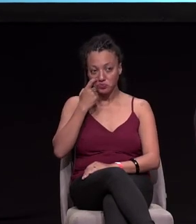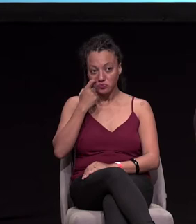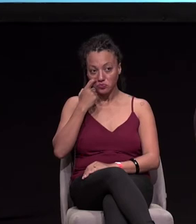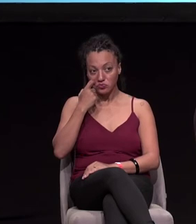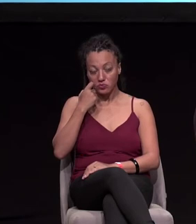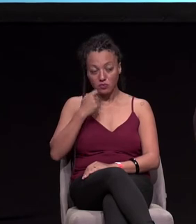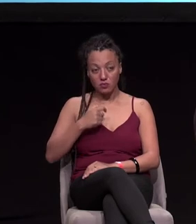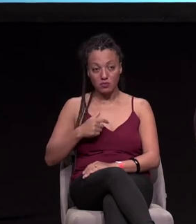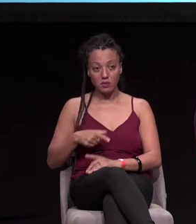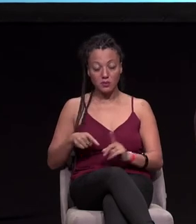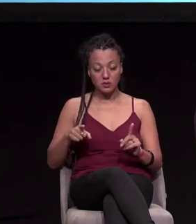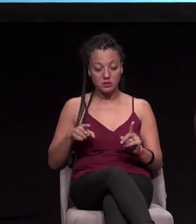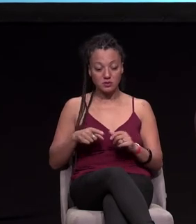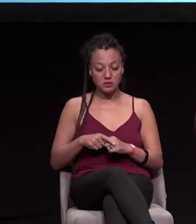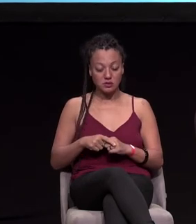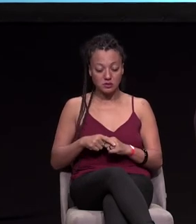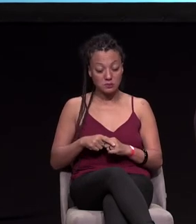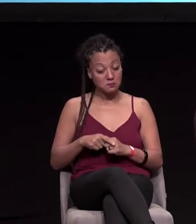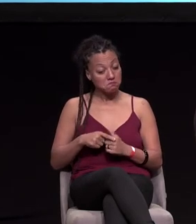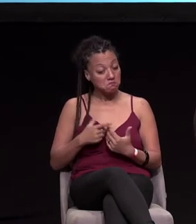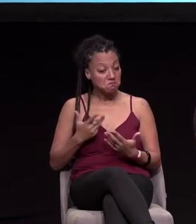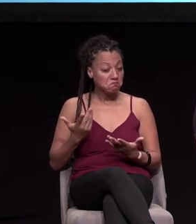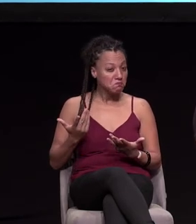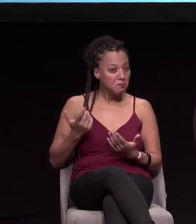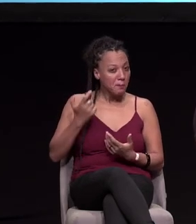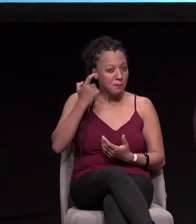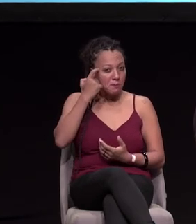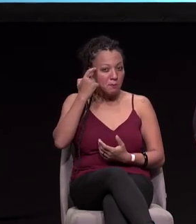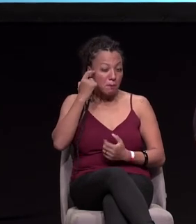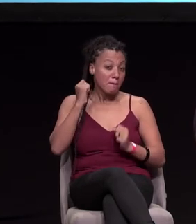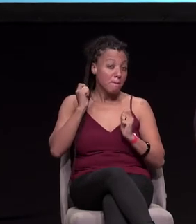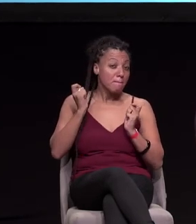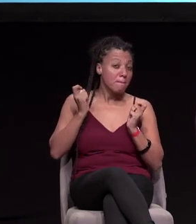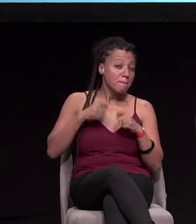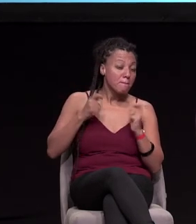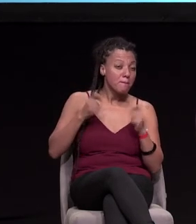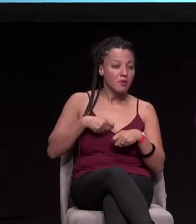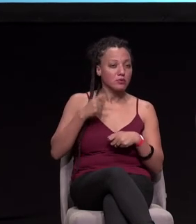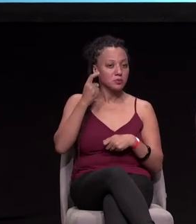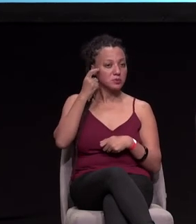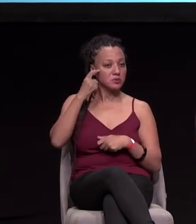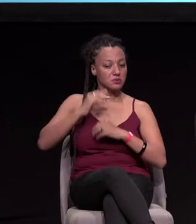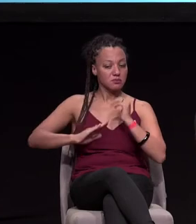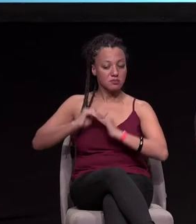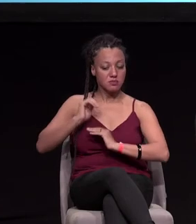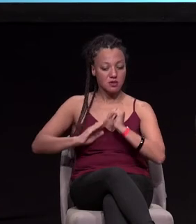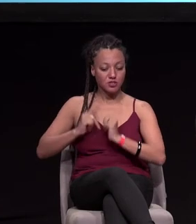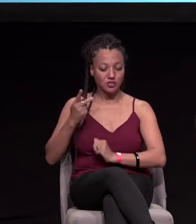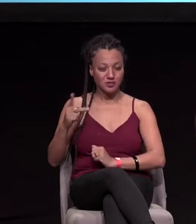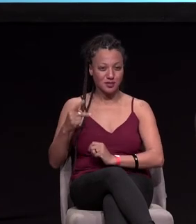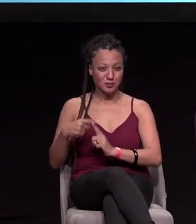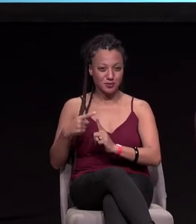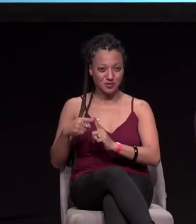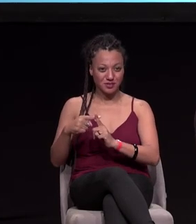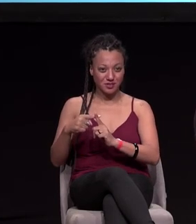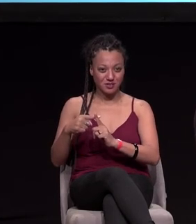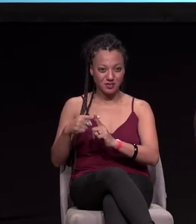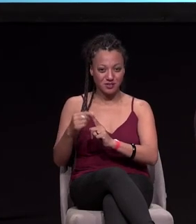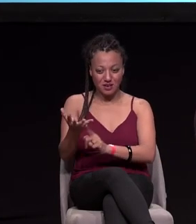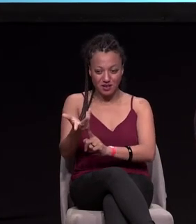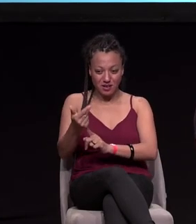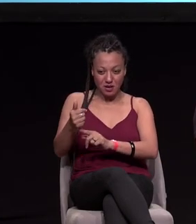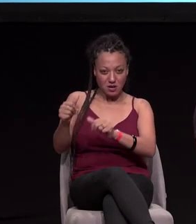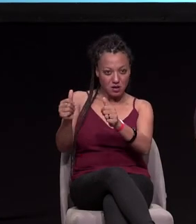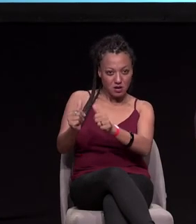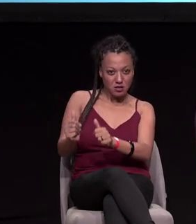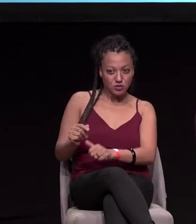agora uma uma possibilidade para a aplicação dessa prática de uma forma mais essa plástica aliás de uma forma mais didática